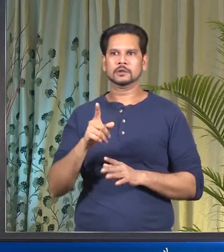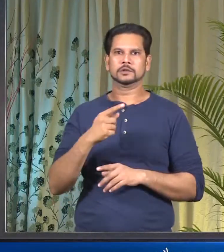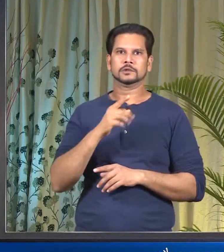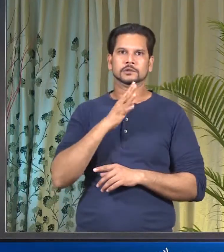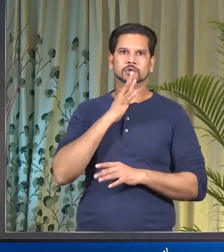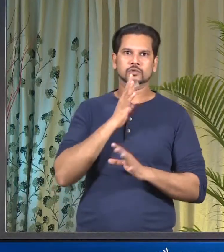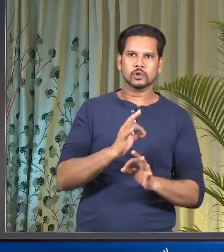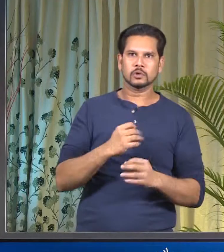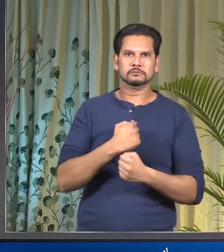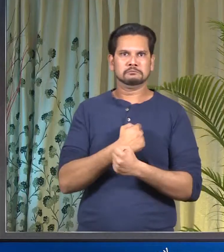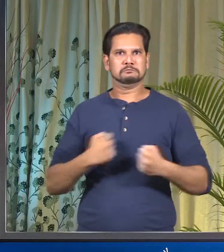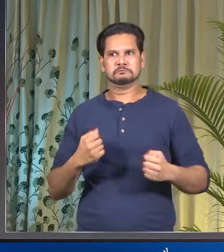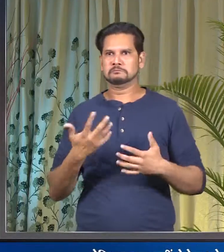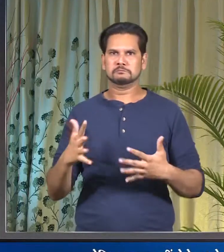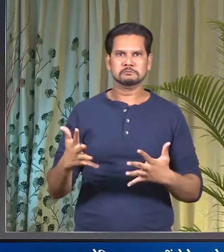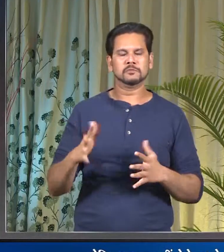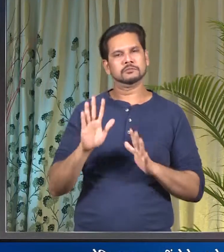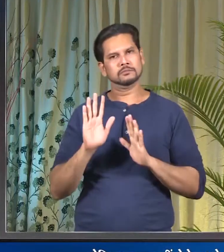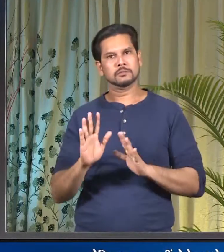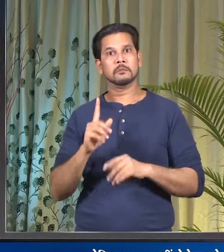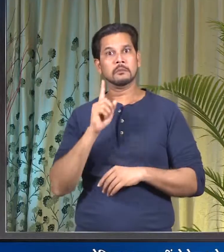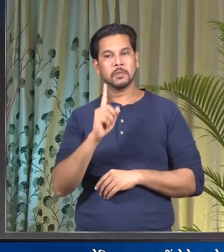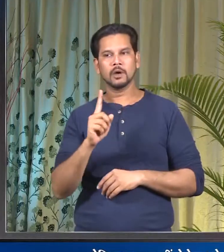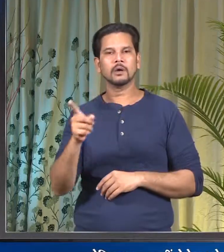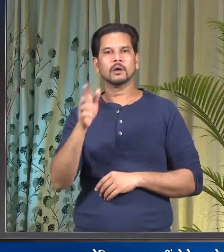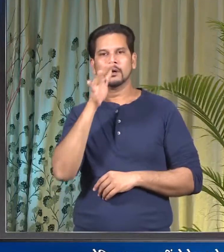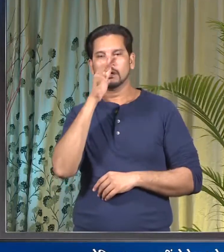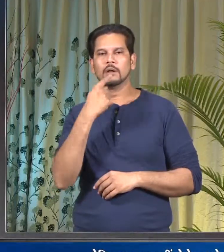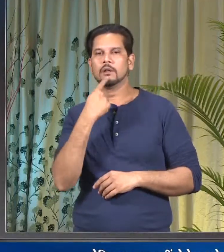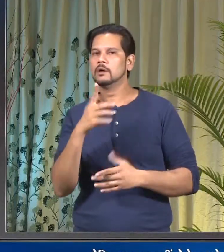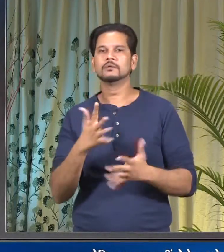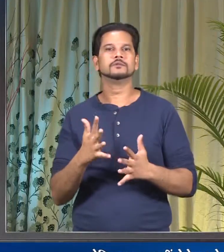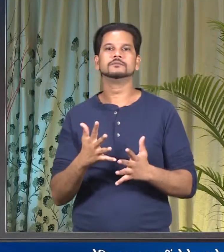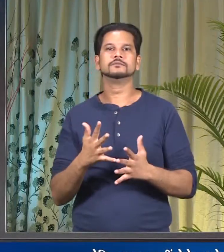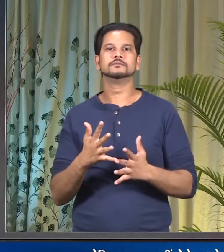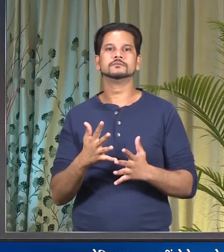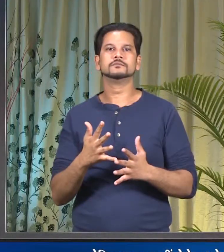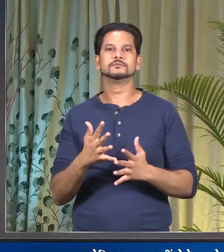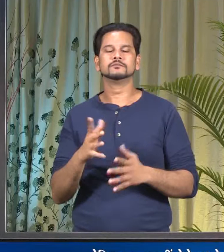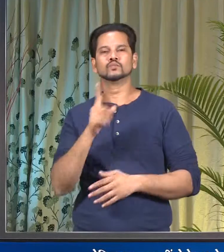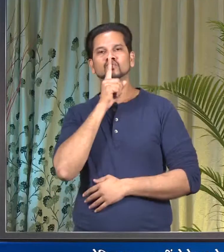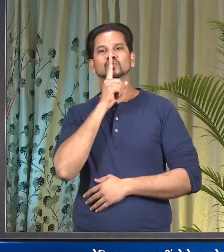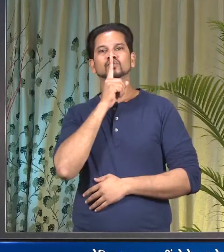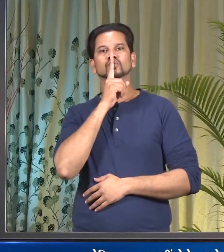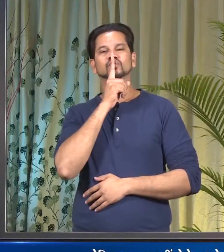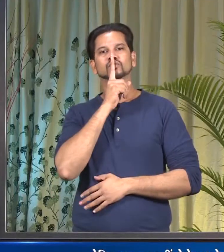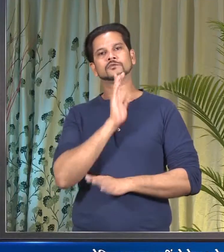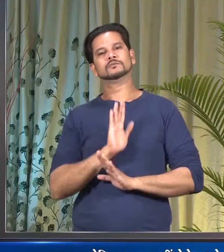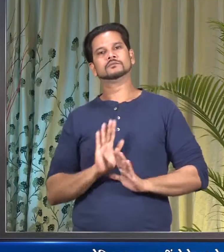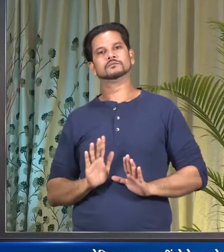के अंदर उसके अंदर शक्ती नहीं है लेकिन वो जूट नहीं बोलेगा वो चुप हो जाएगा